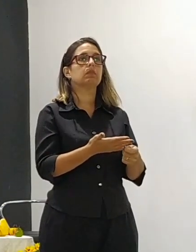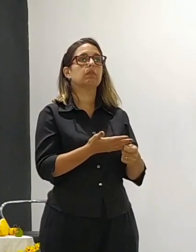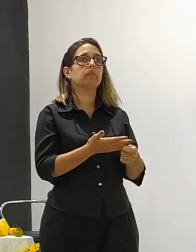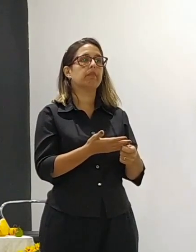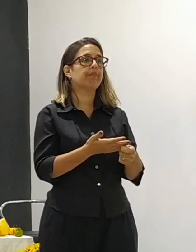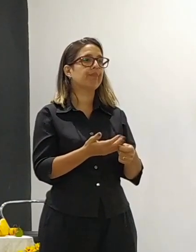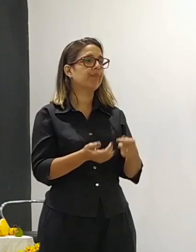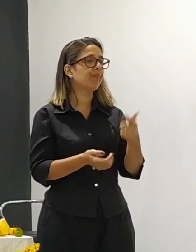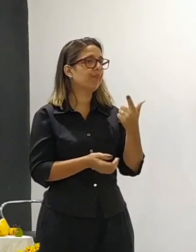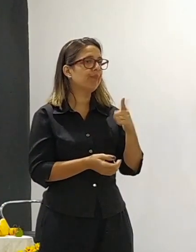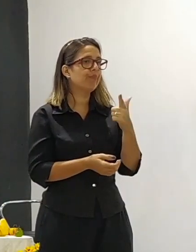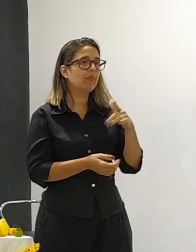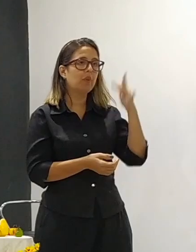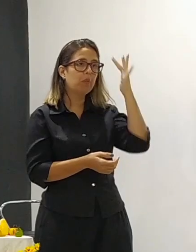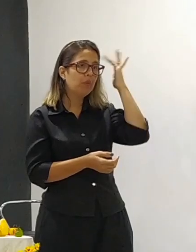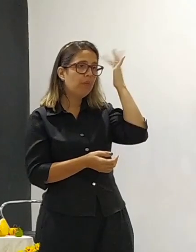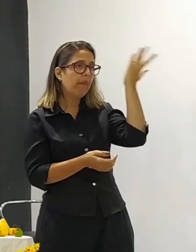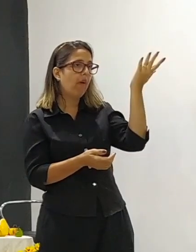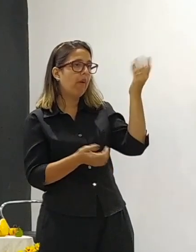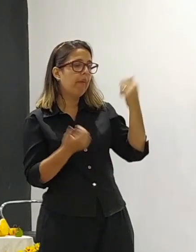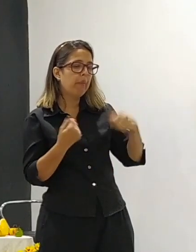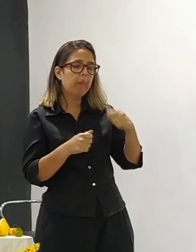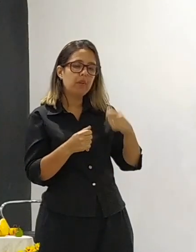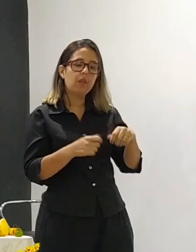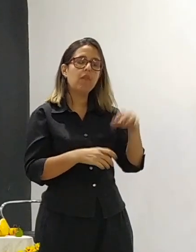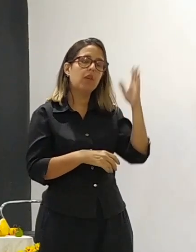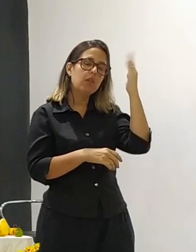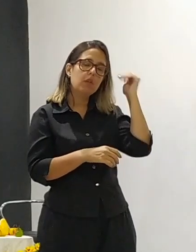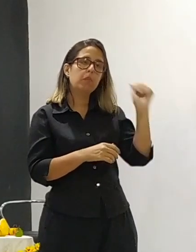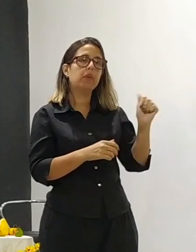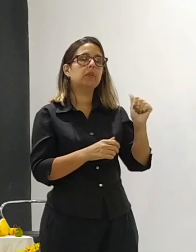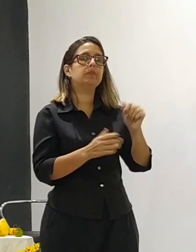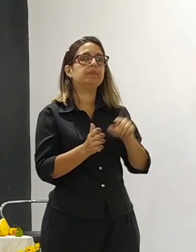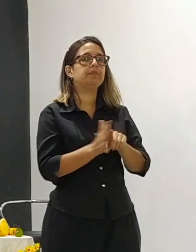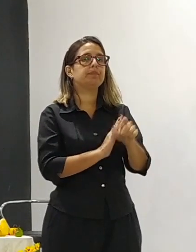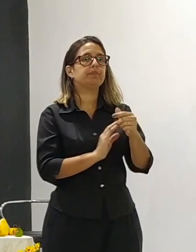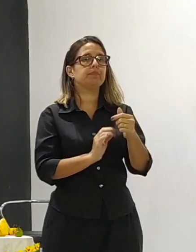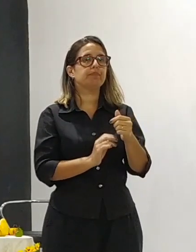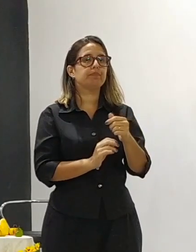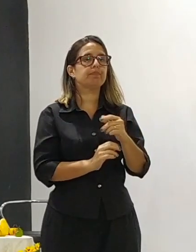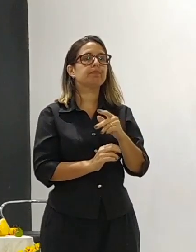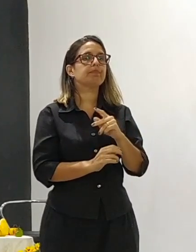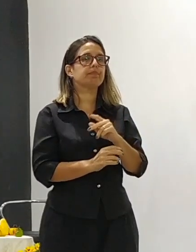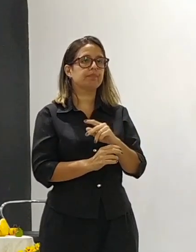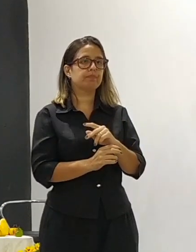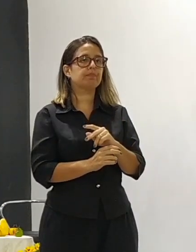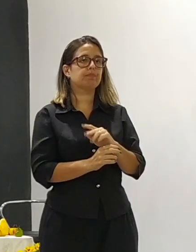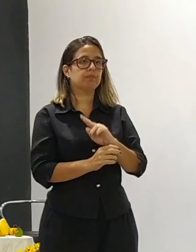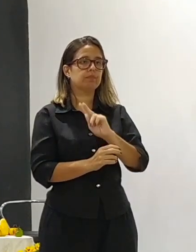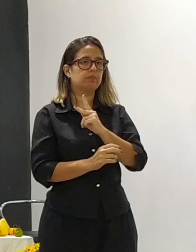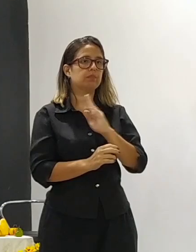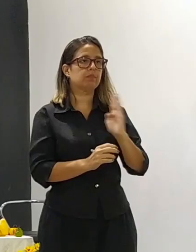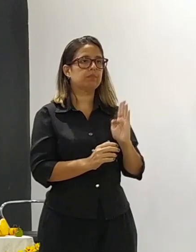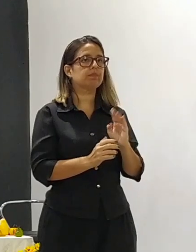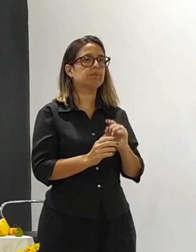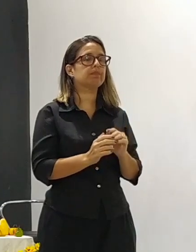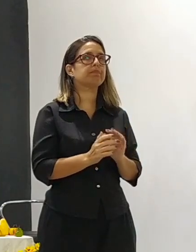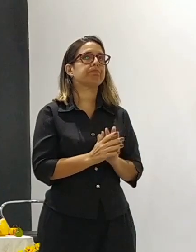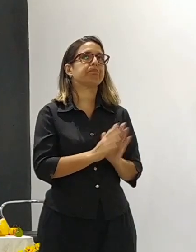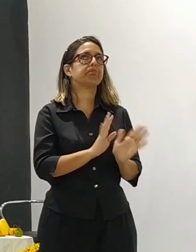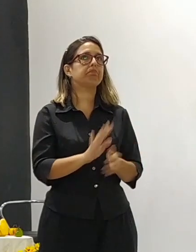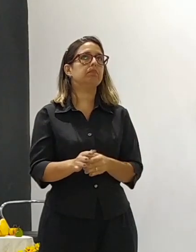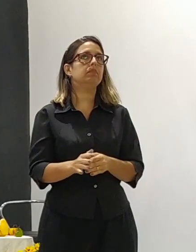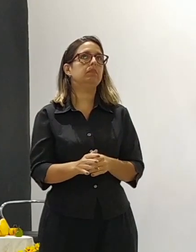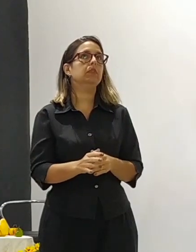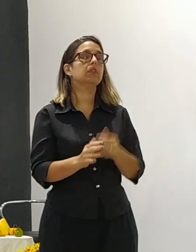meninos, já eram para ser mestres, né? Aí diz no versículo 13, que até o 14 que eu vou ler, o versículo 13: